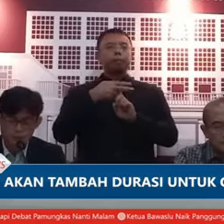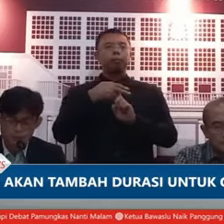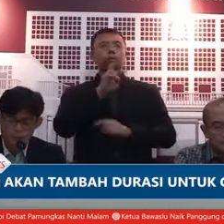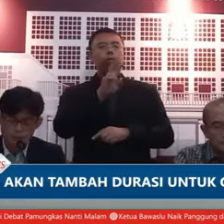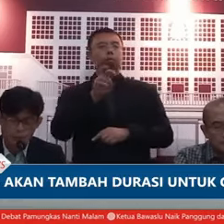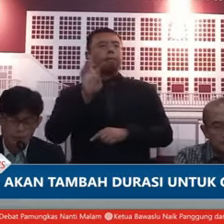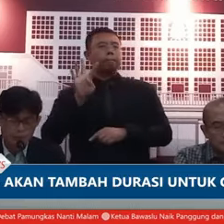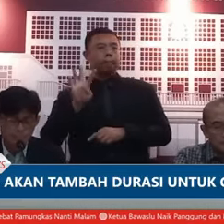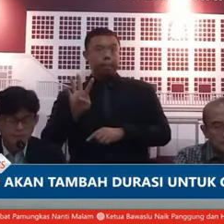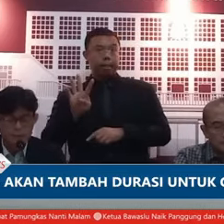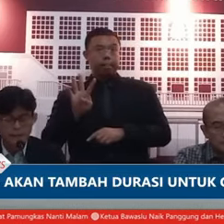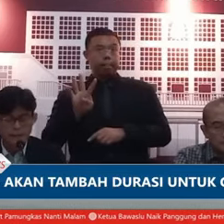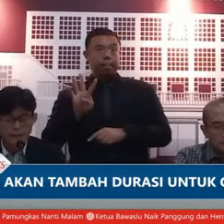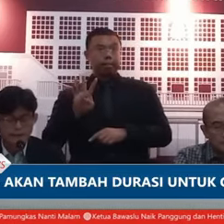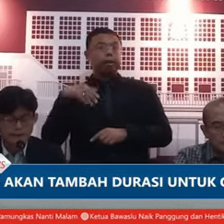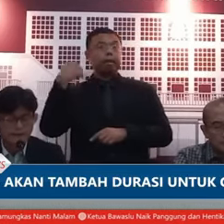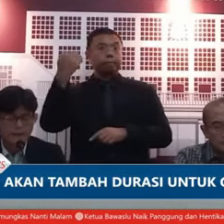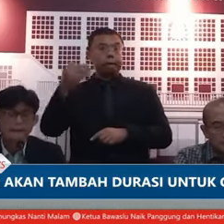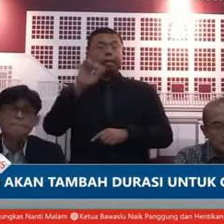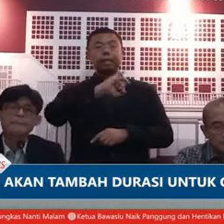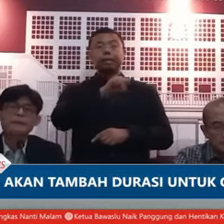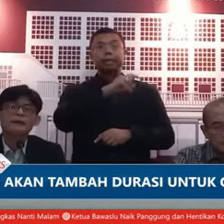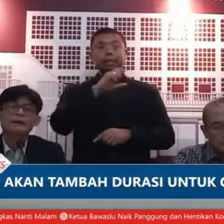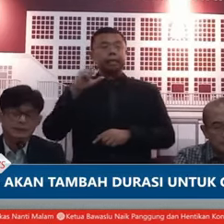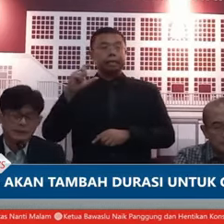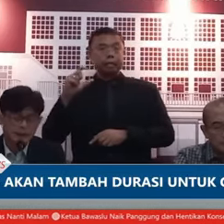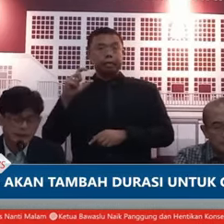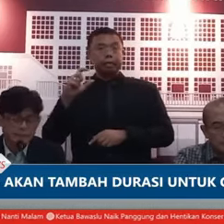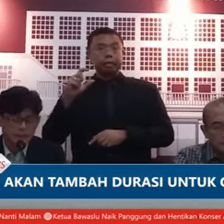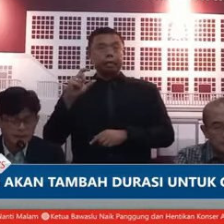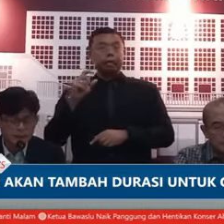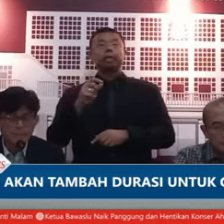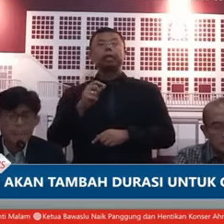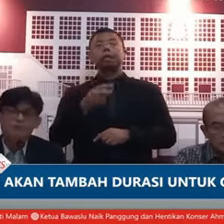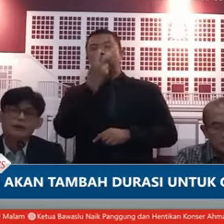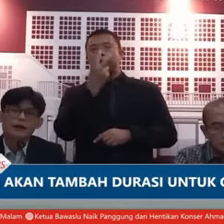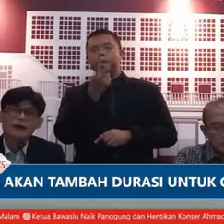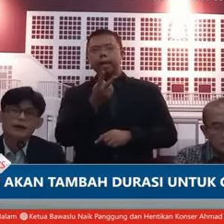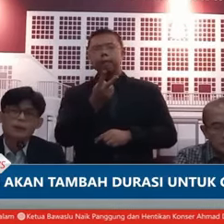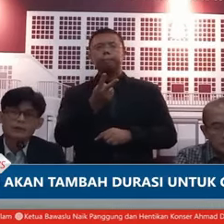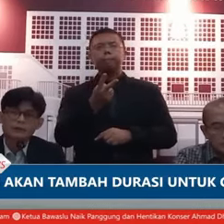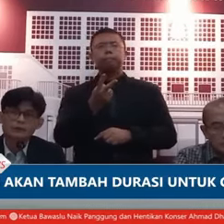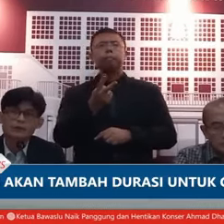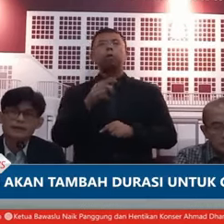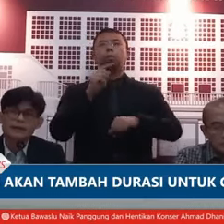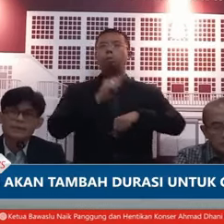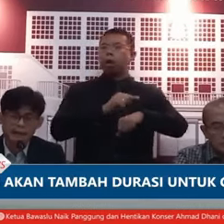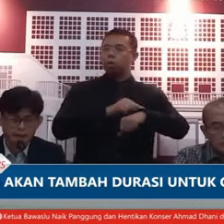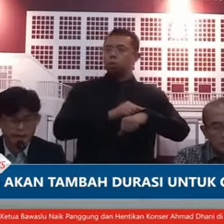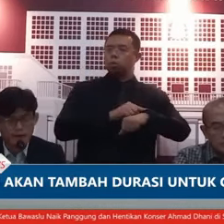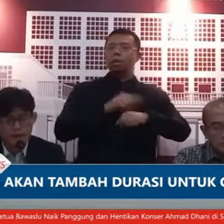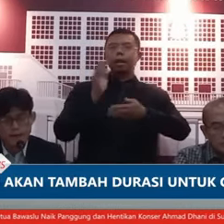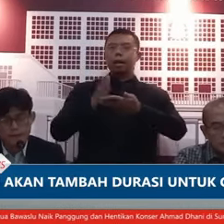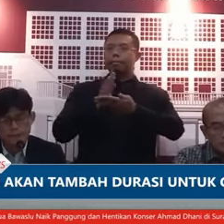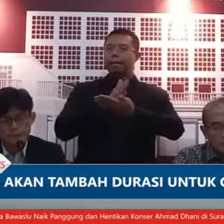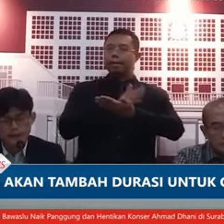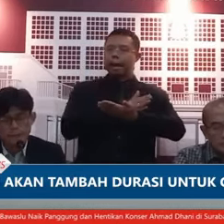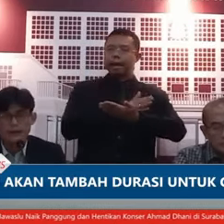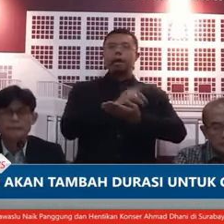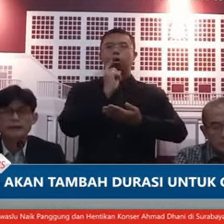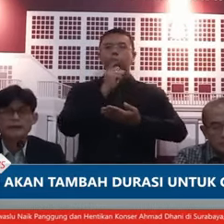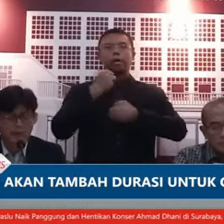tahun 2024 mendatang di JCC, secara prinsip waktu dan segmen